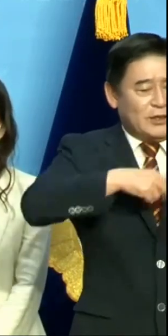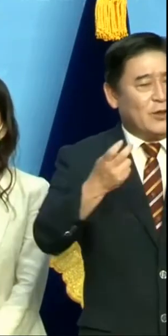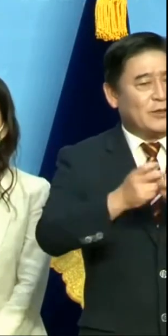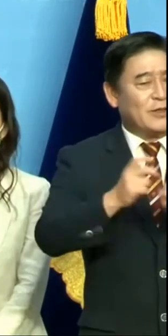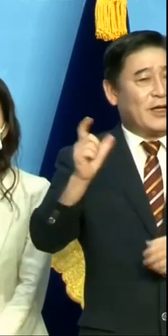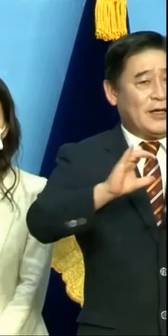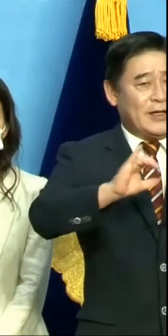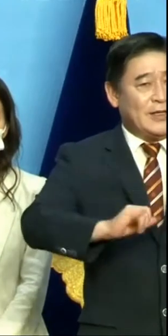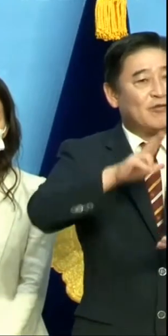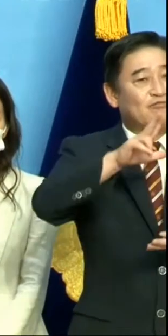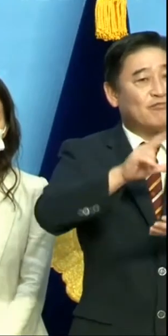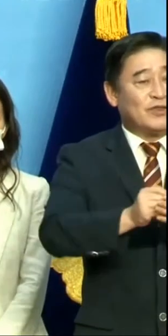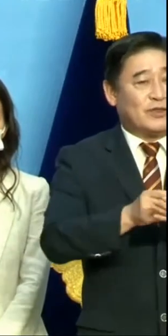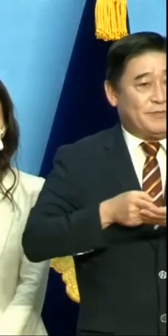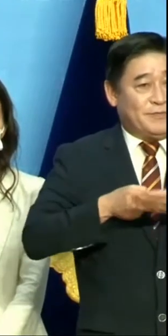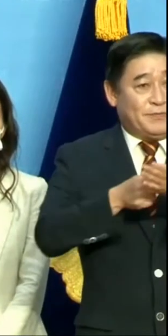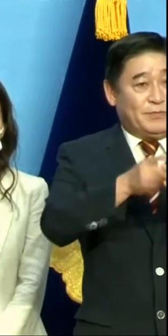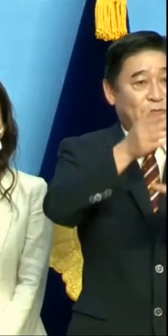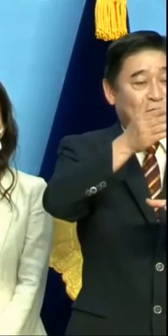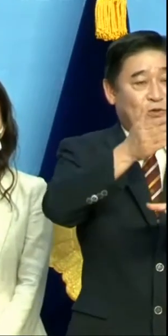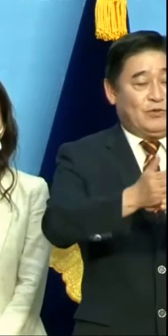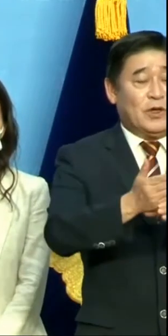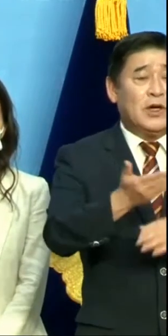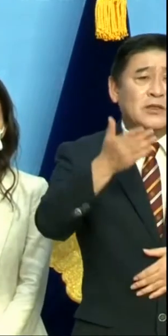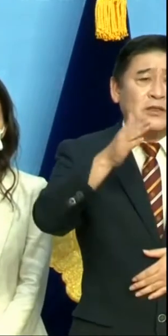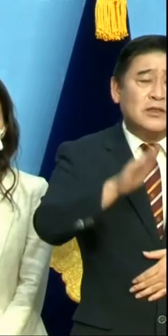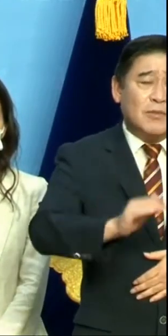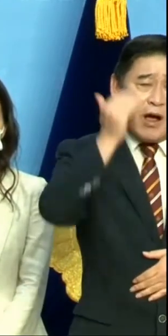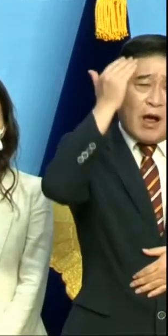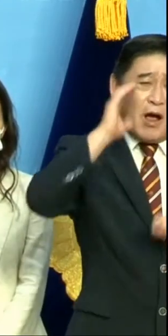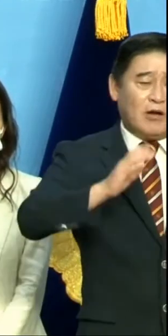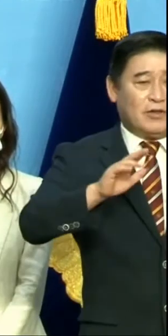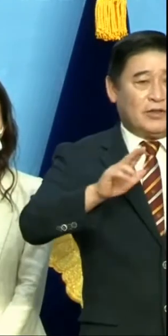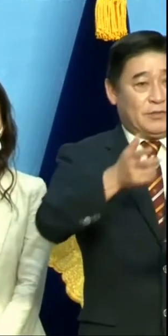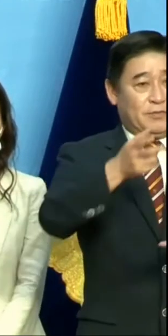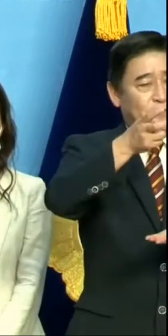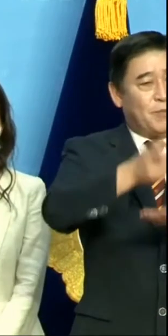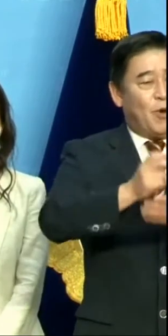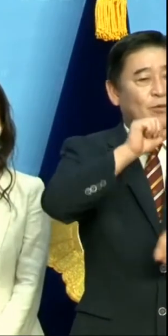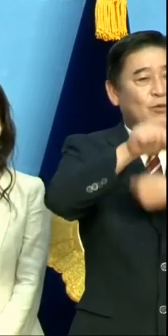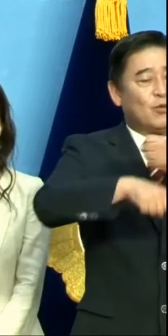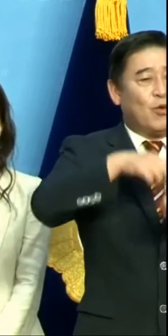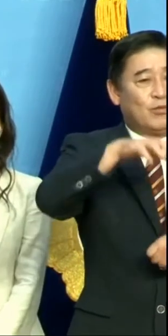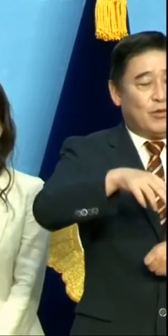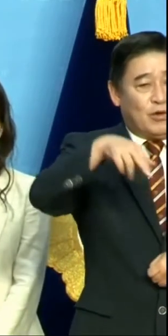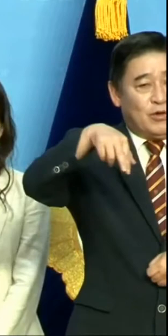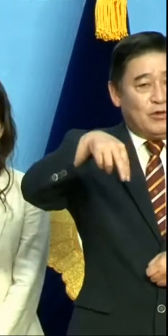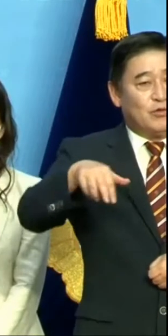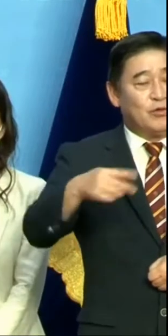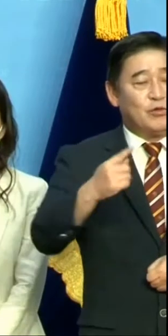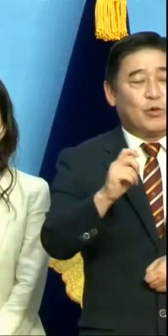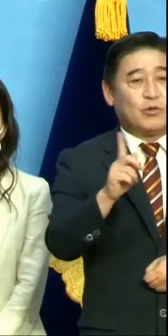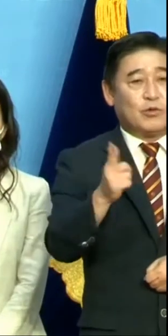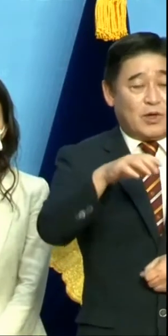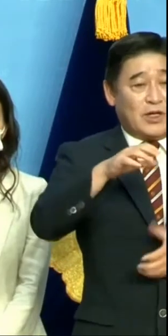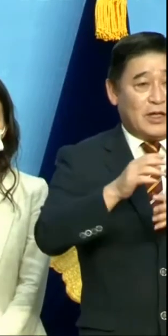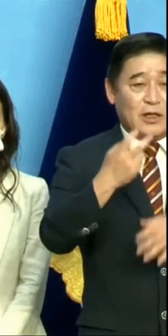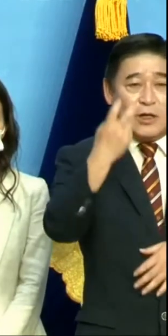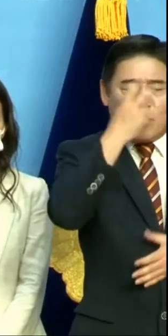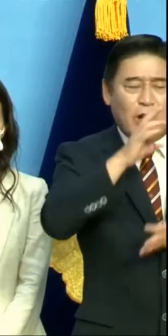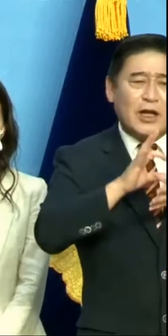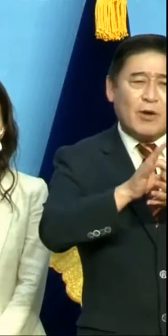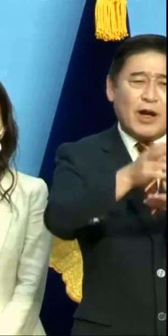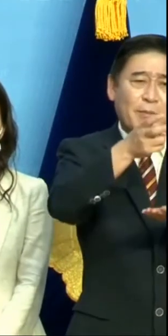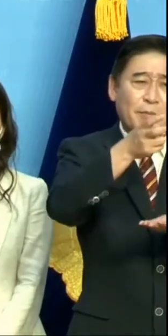세계적 과제로 대두되고 있습니다 그러나 우리나라의 현행법 동물원 및 수족 수족관에 관리에 관한